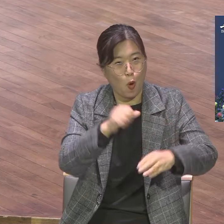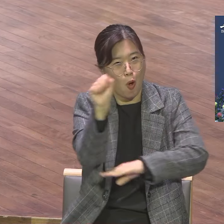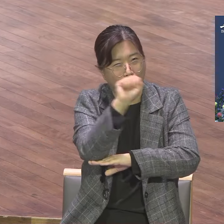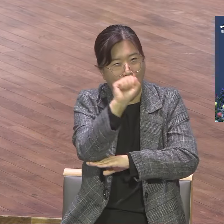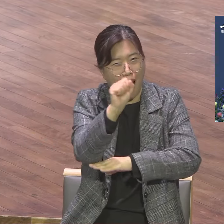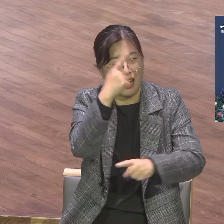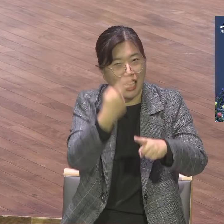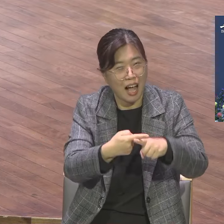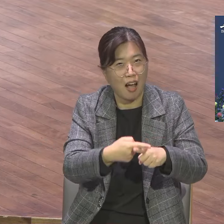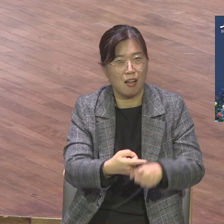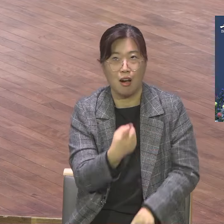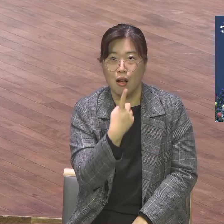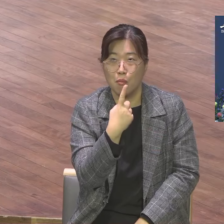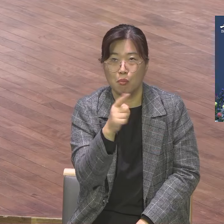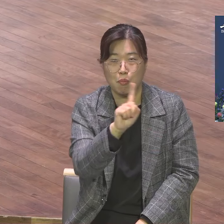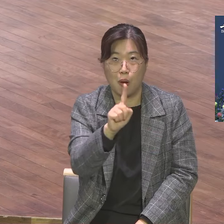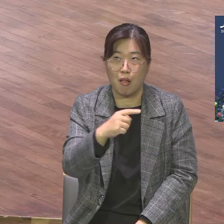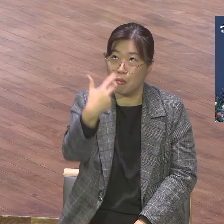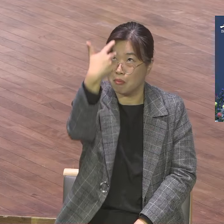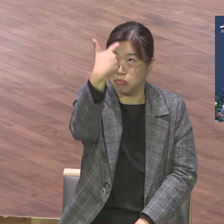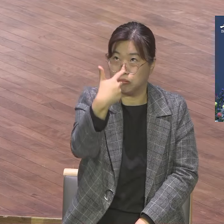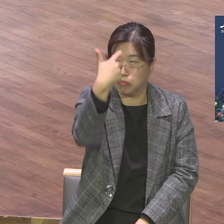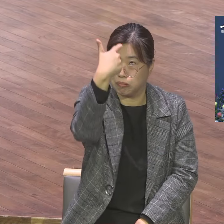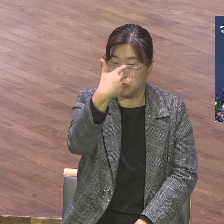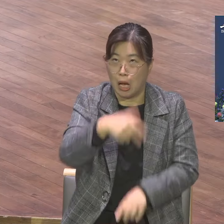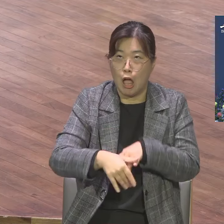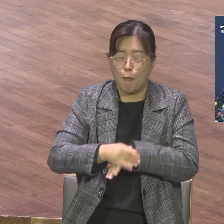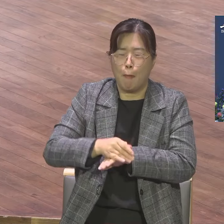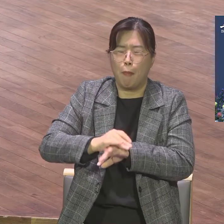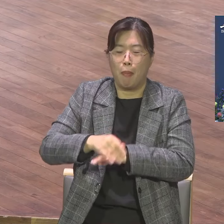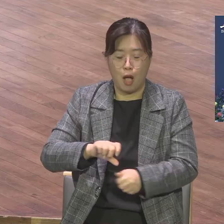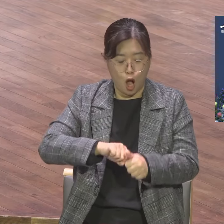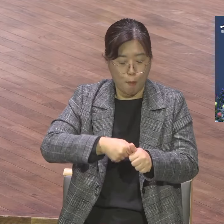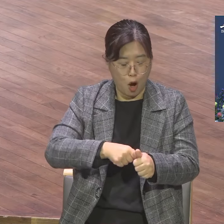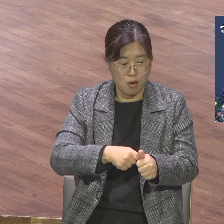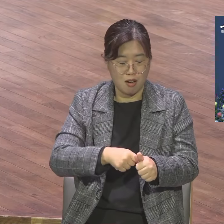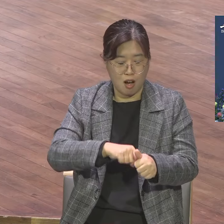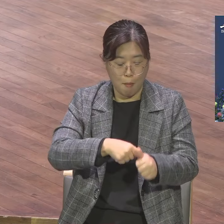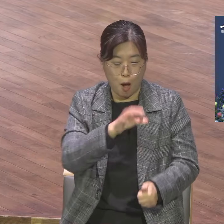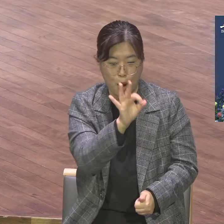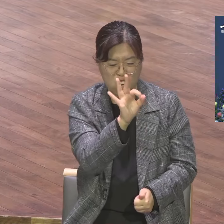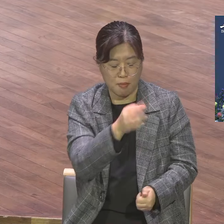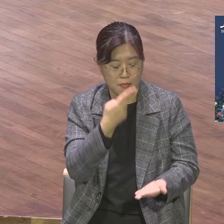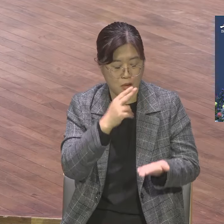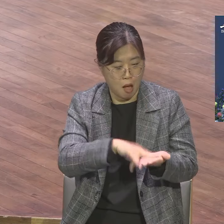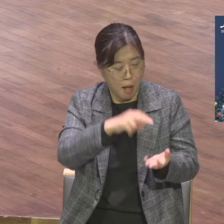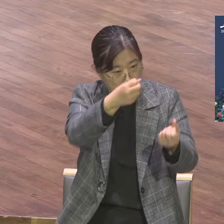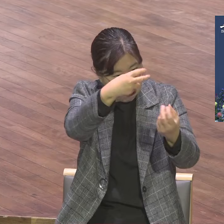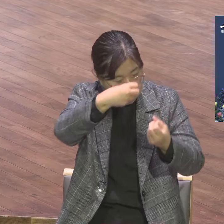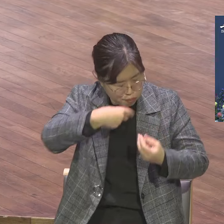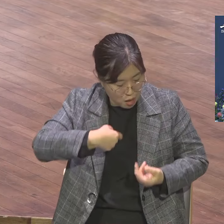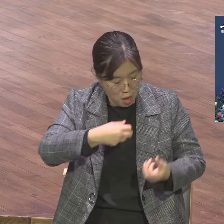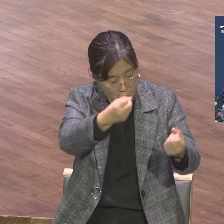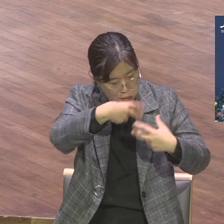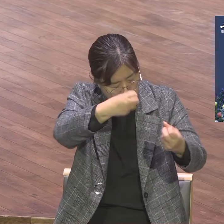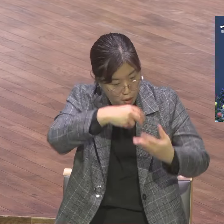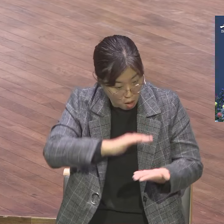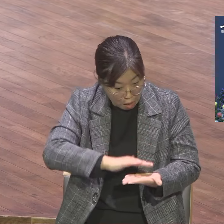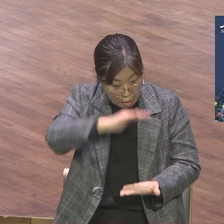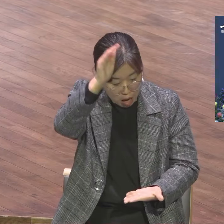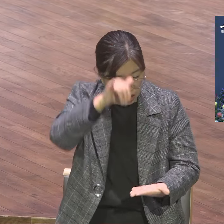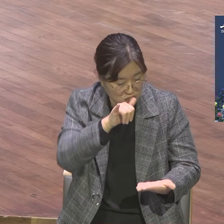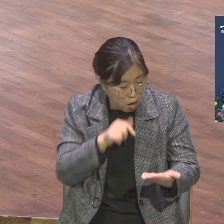그걸 계속해서 그렇게 이런저런 말도 안 되는 소리를 공격을 해요. 저 어느 날 사역